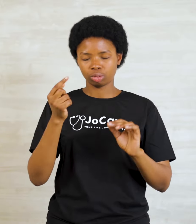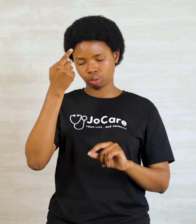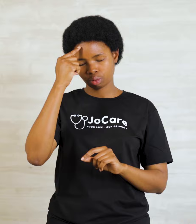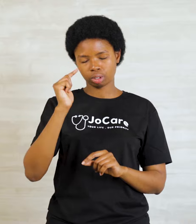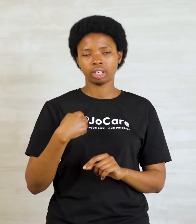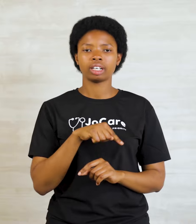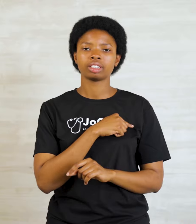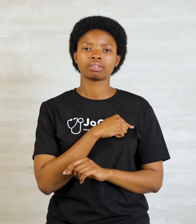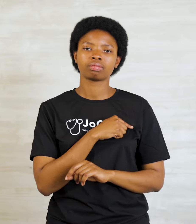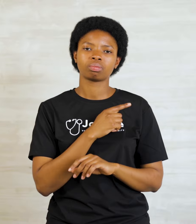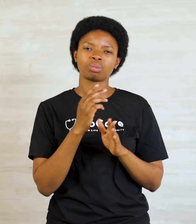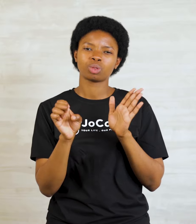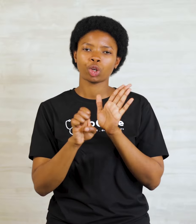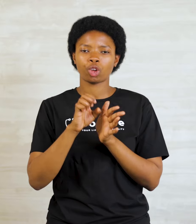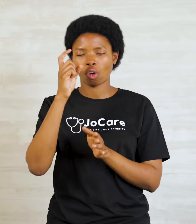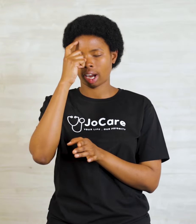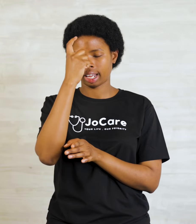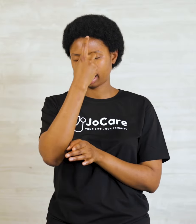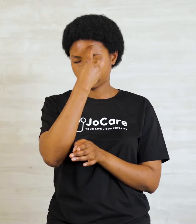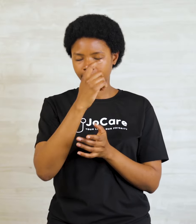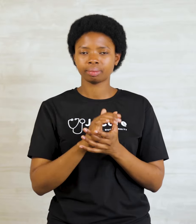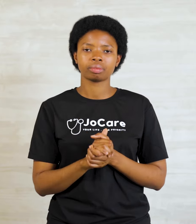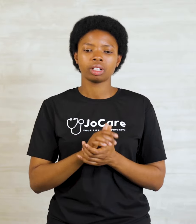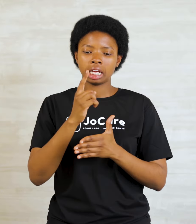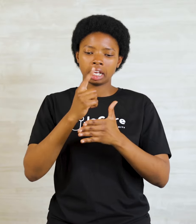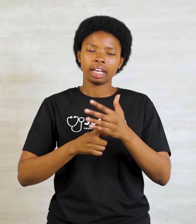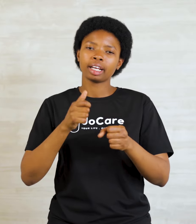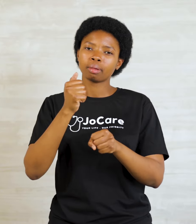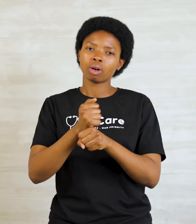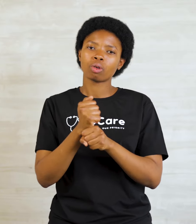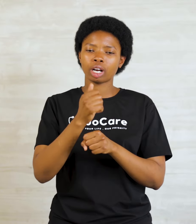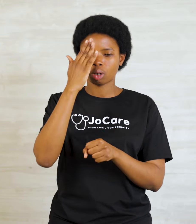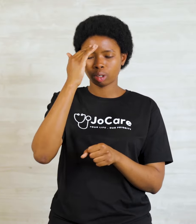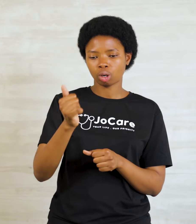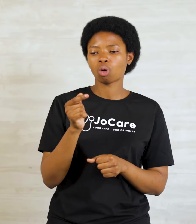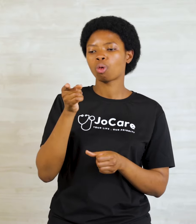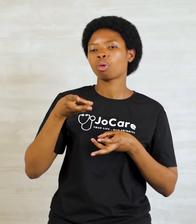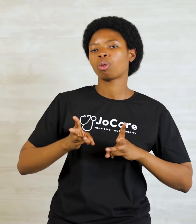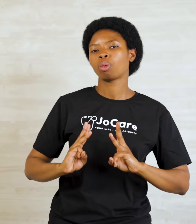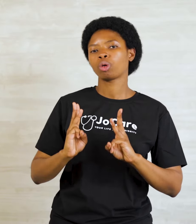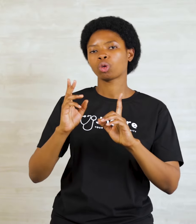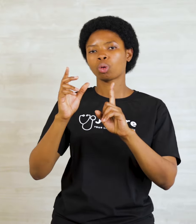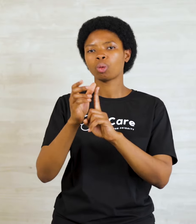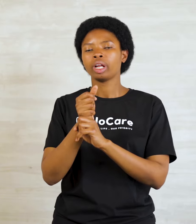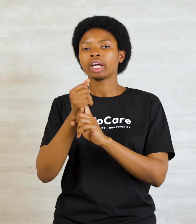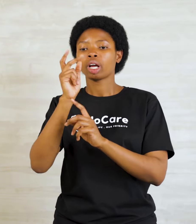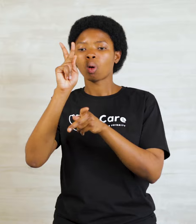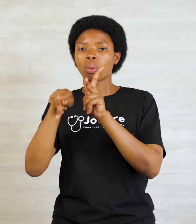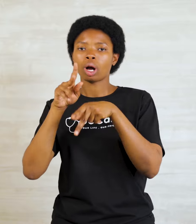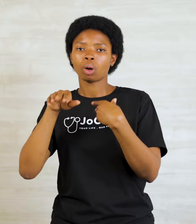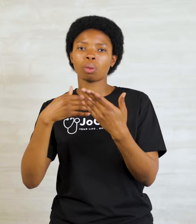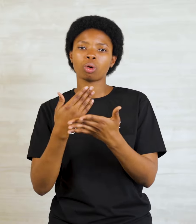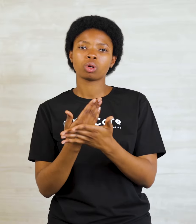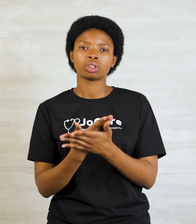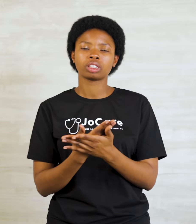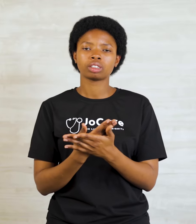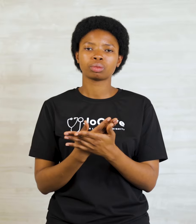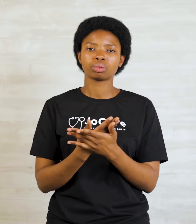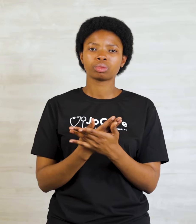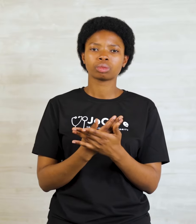abapolitisiye? Ni iki bakora kugira ngo ubwo buryo noneho buboneke ku bantu bose, cyane cyane wagarutse ku bantu bafite